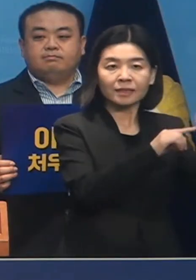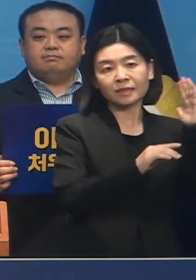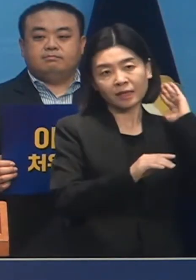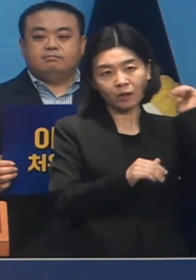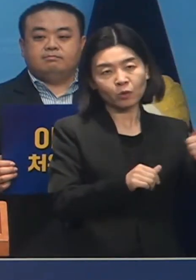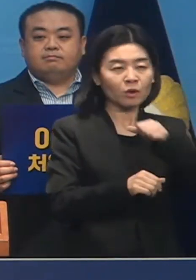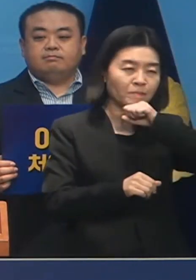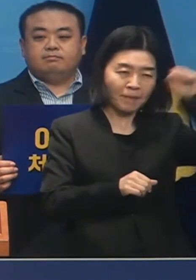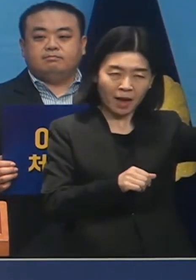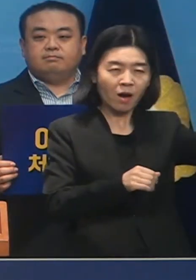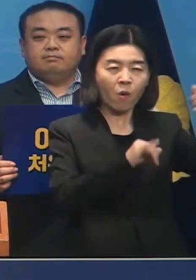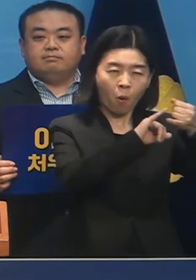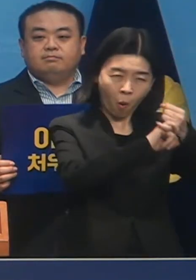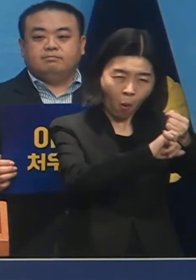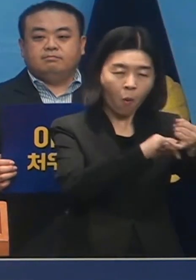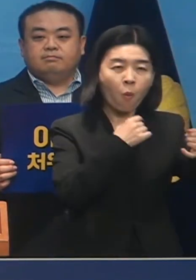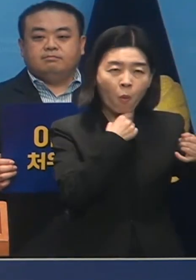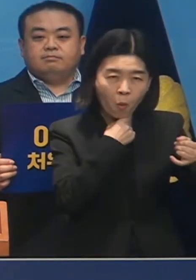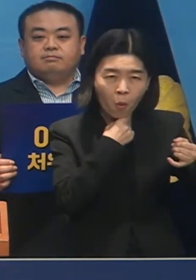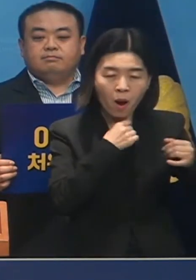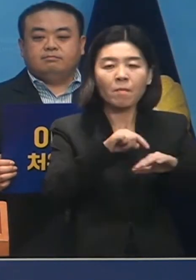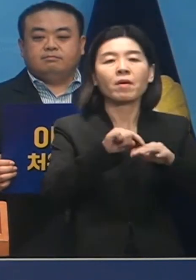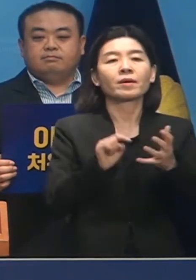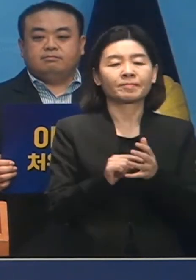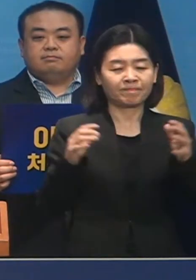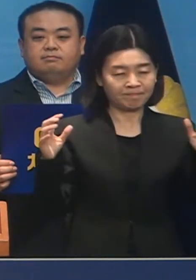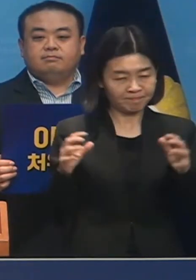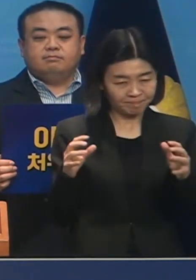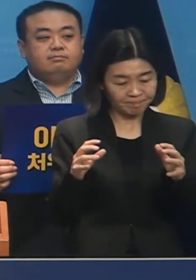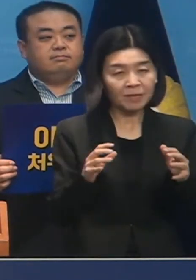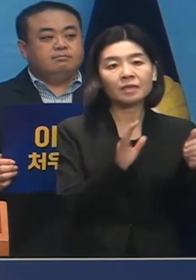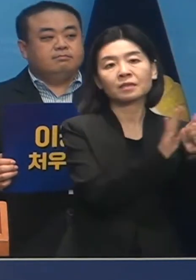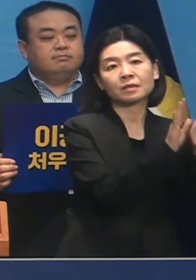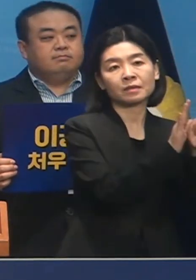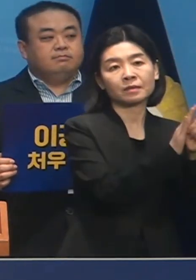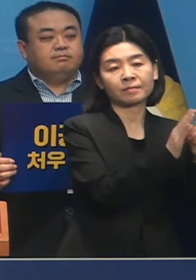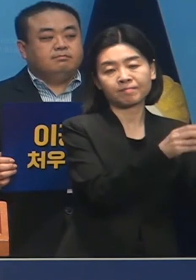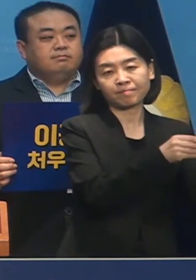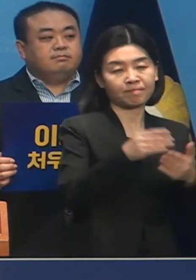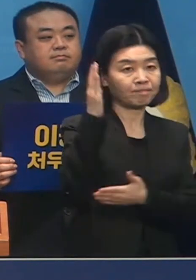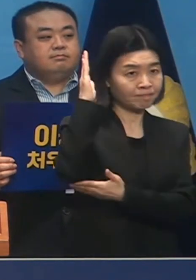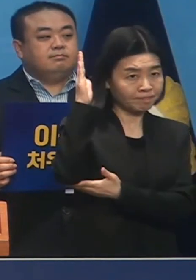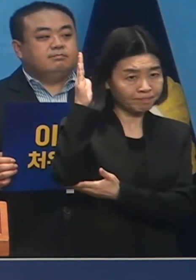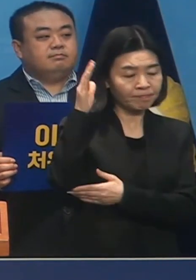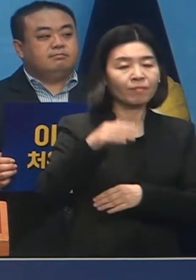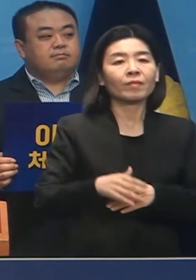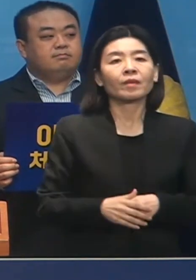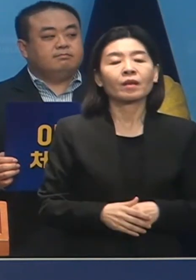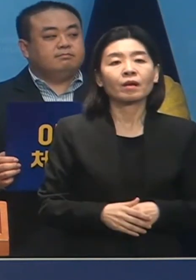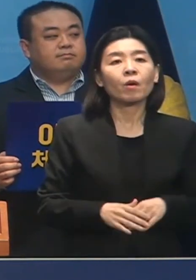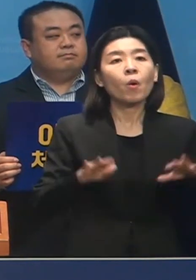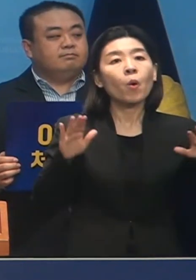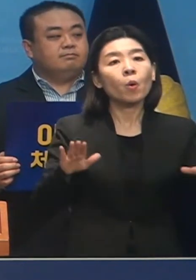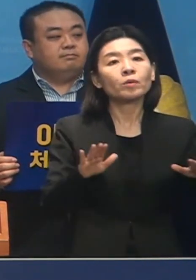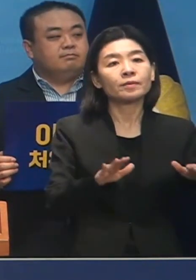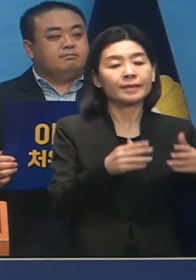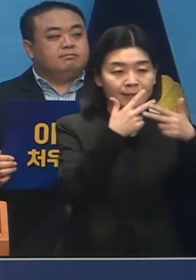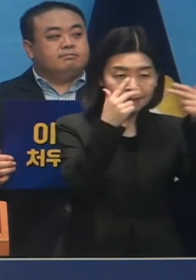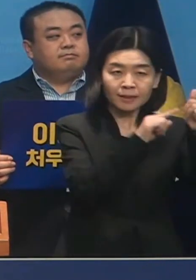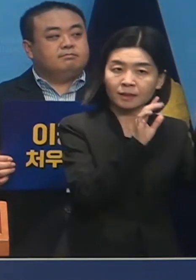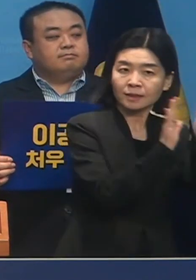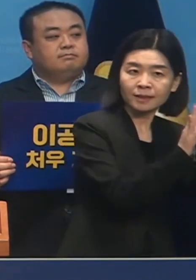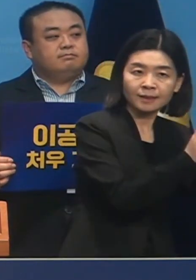그런 열망들이 이제 넘치다 보니까 저희가 이제 지지선언을 주도하게 됐고요. 그래서 오늘 이렇게 지지선언을